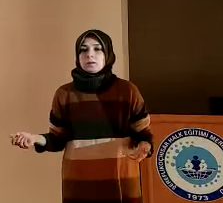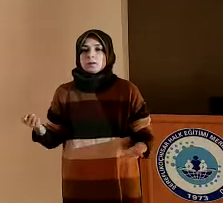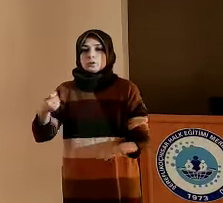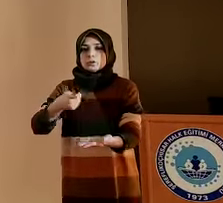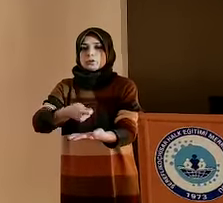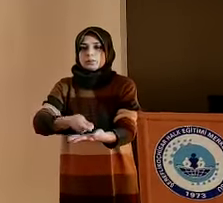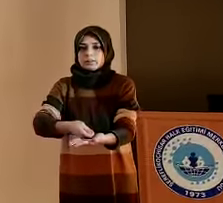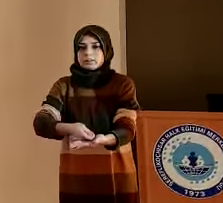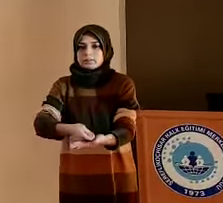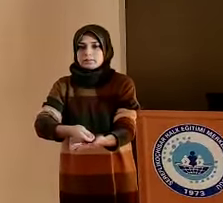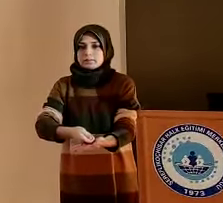Ödemek,